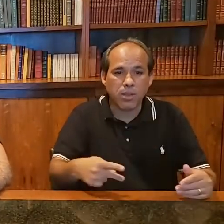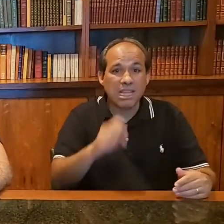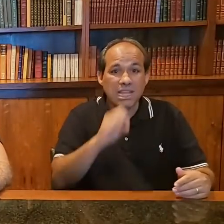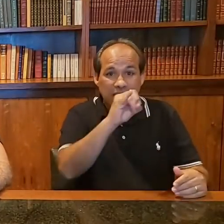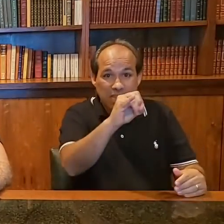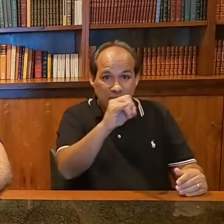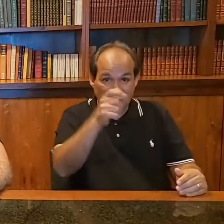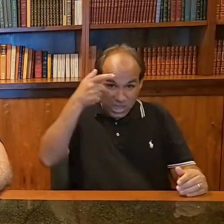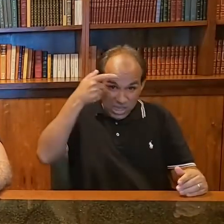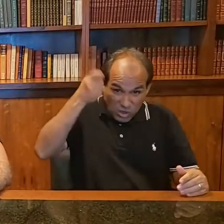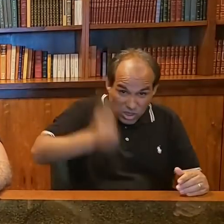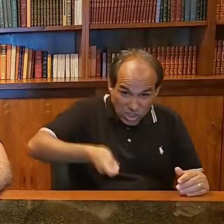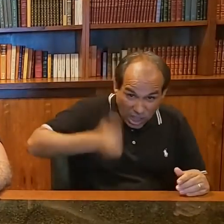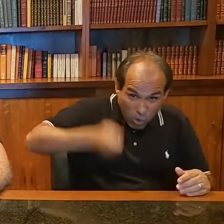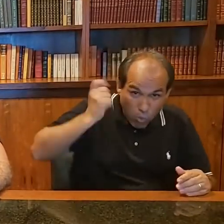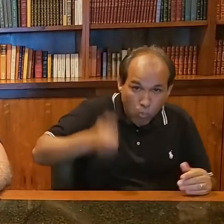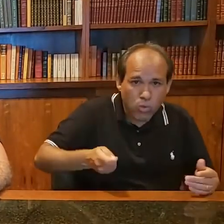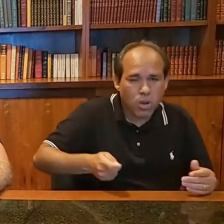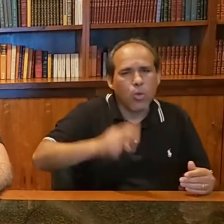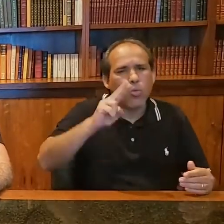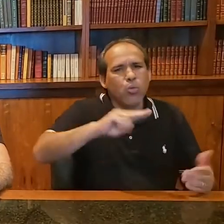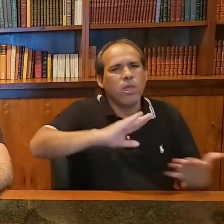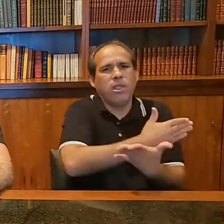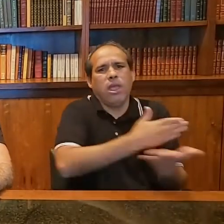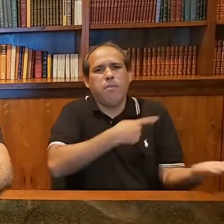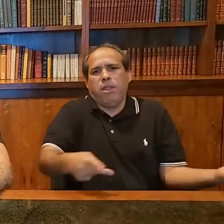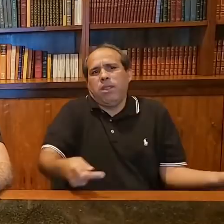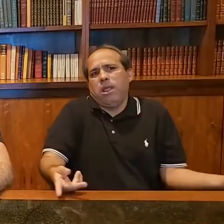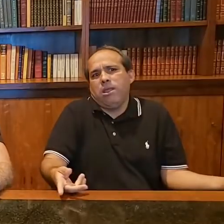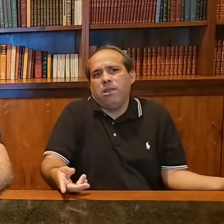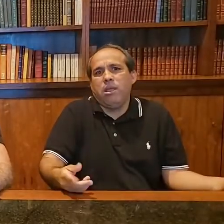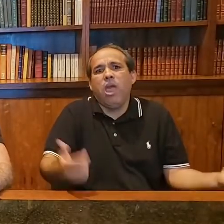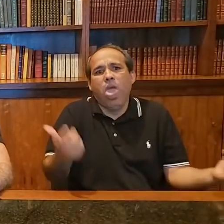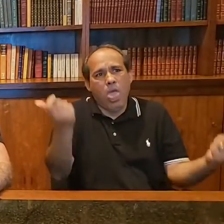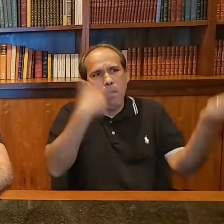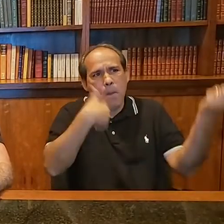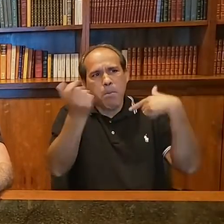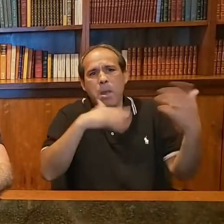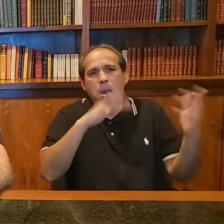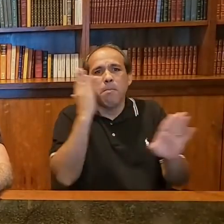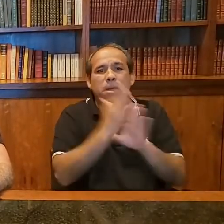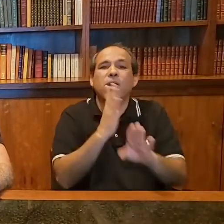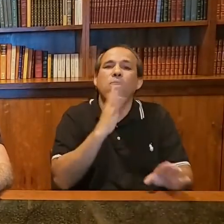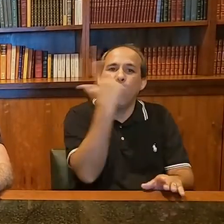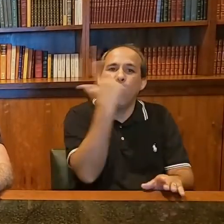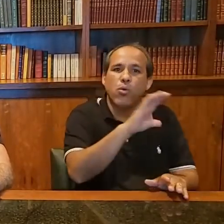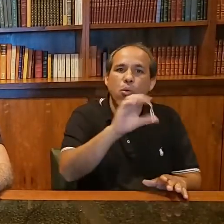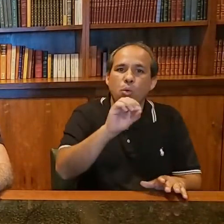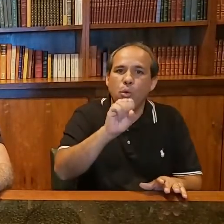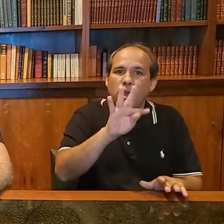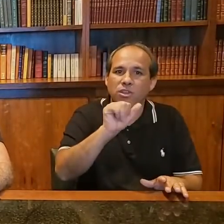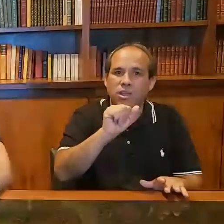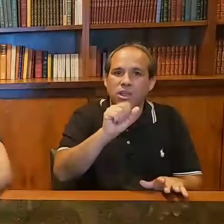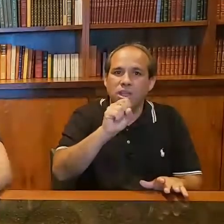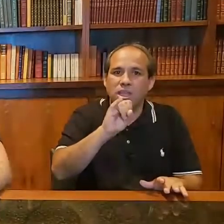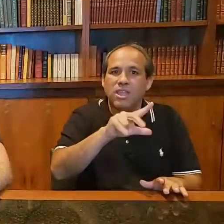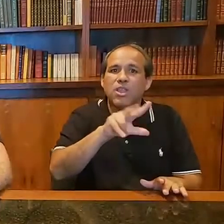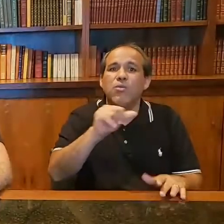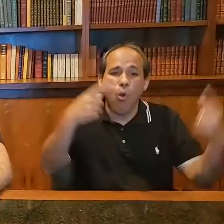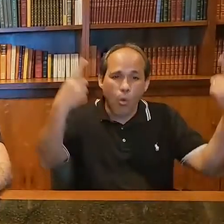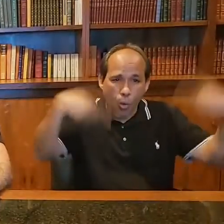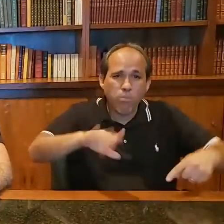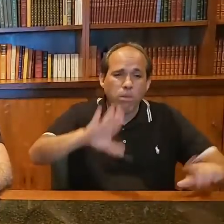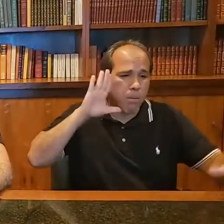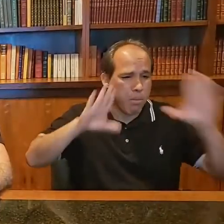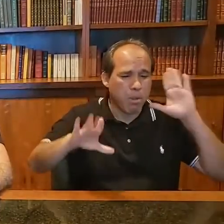sai. Né? Chame o que quiser esse governo. Né? Mas quando o outro, como Costa e Silva, concorreu depois, teve disputa e